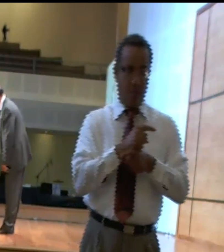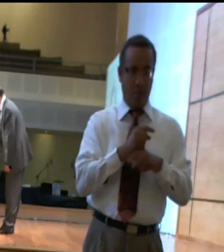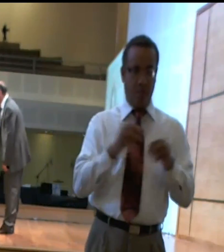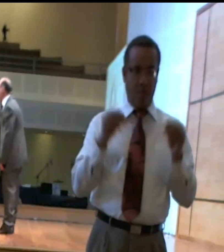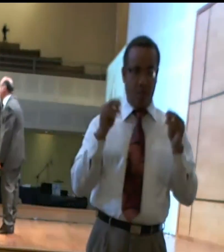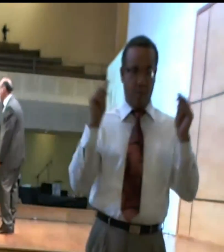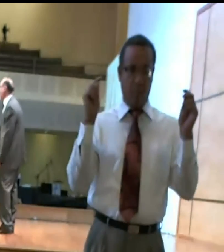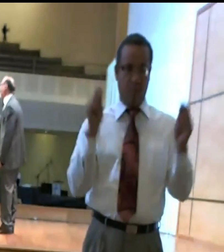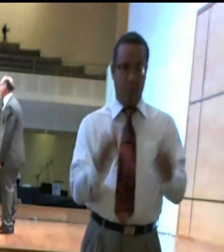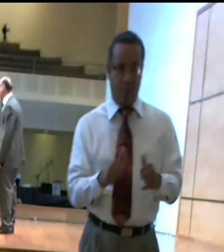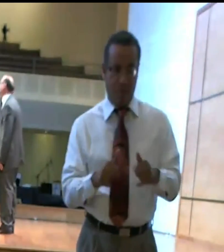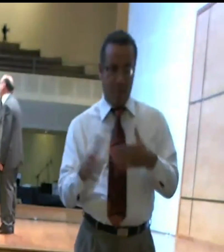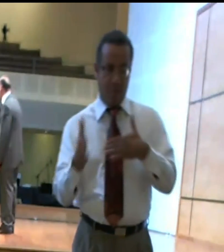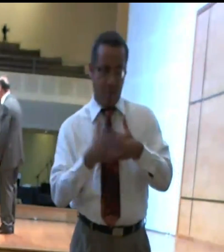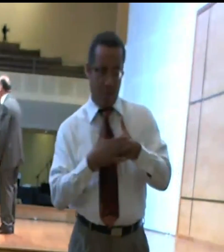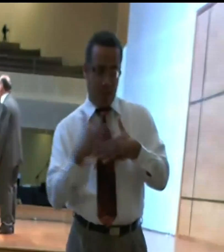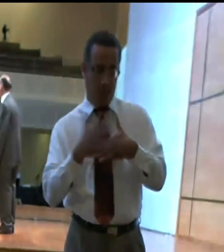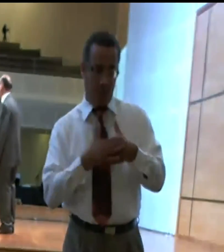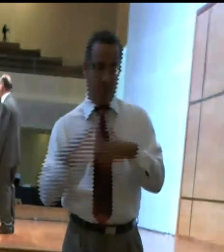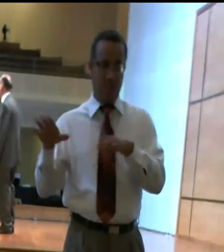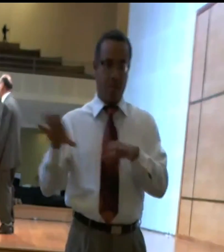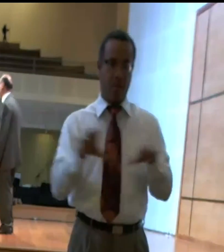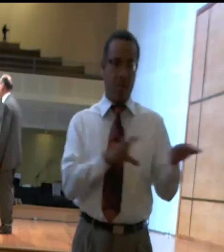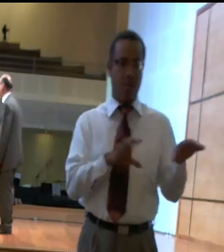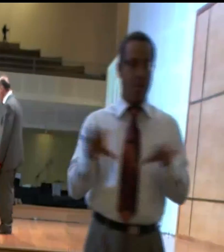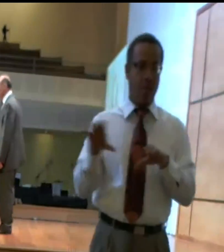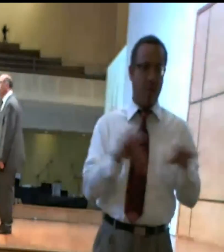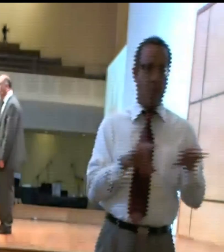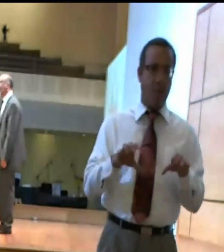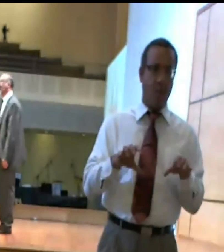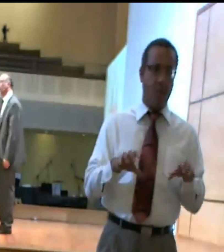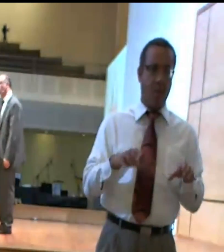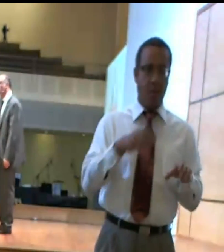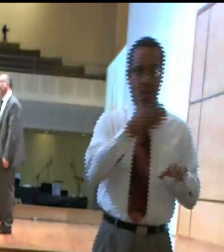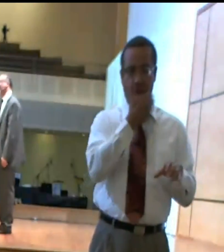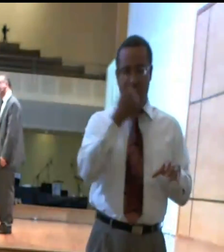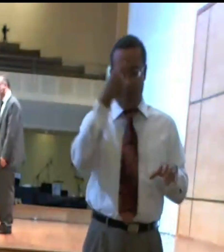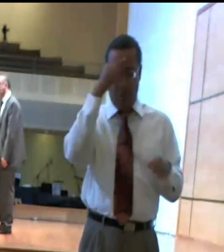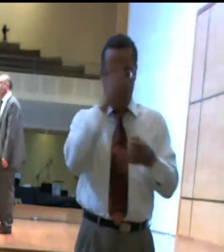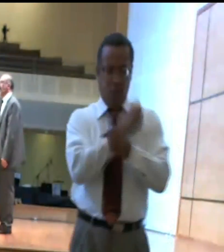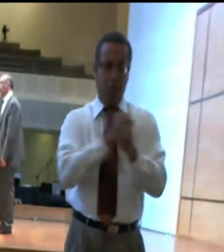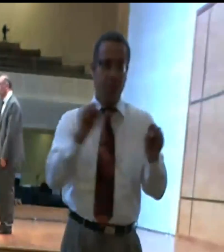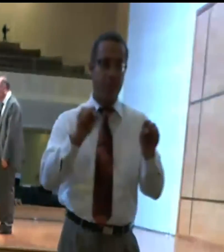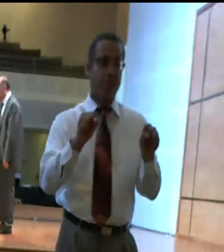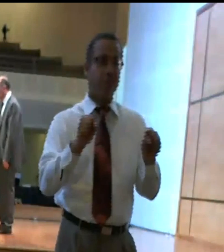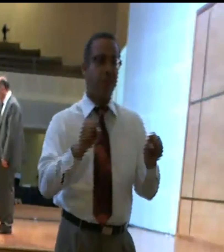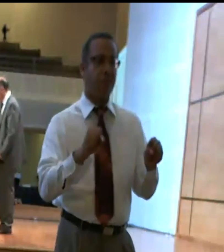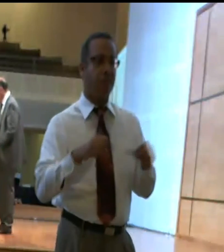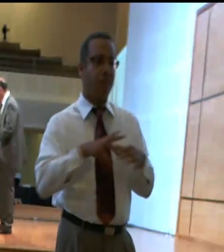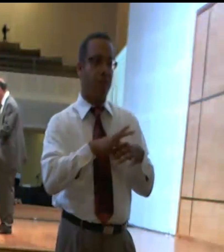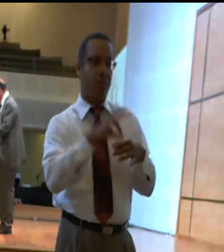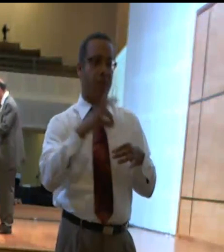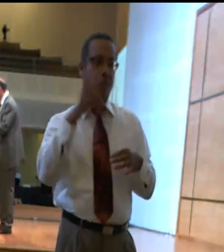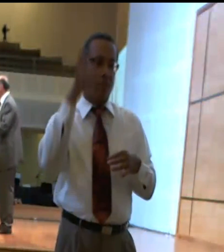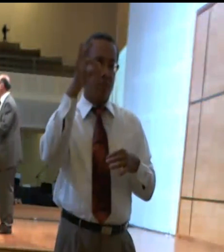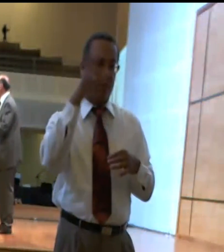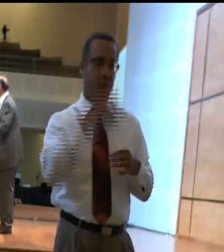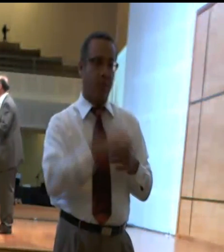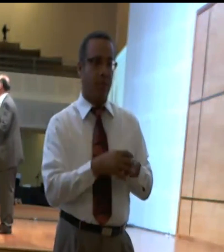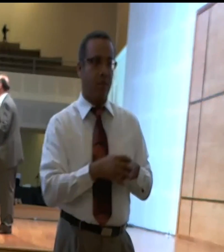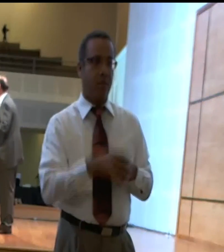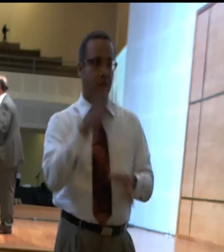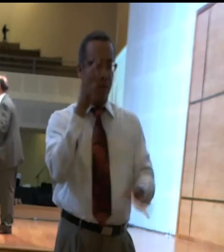mientras más rápido aceptes este hecho, mejor será para tu salud mental y espiritual.